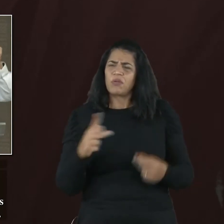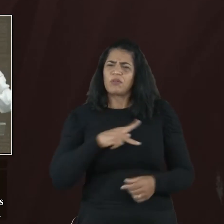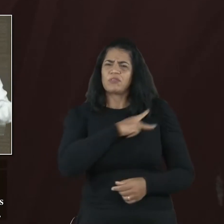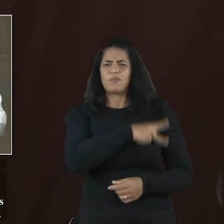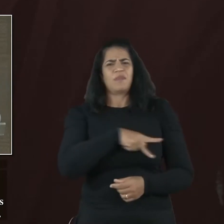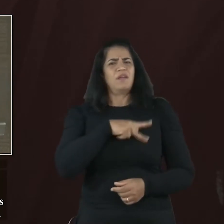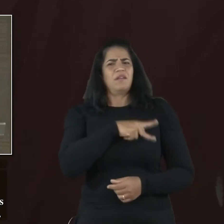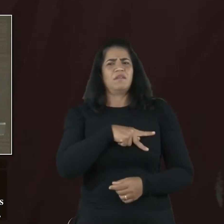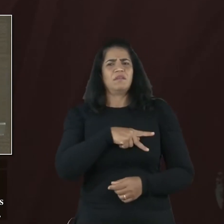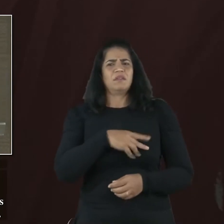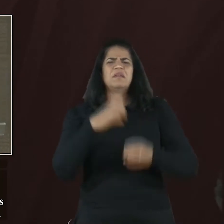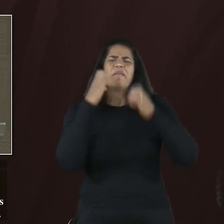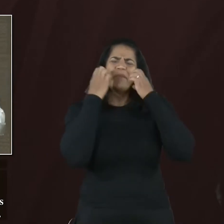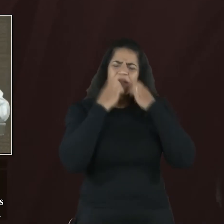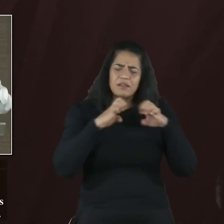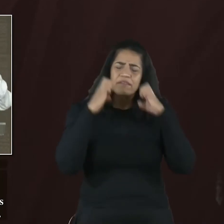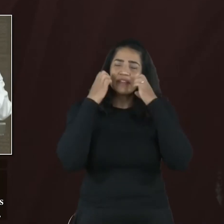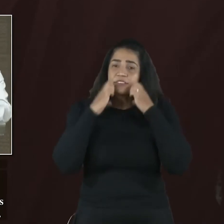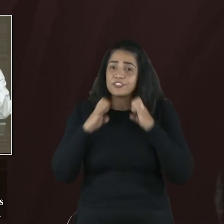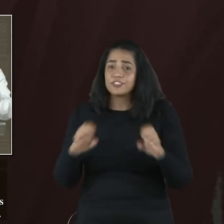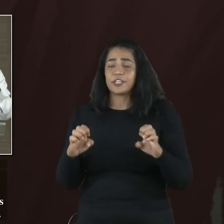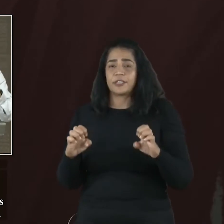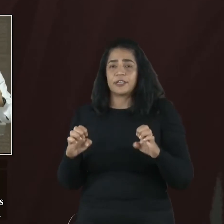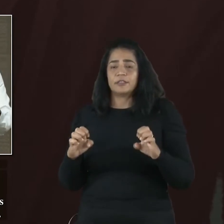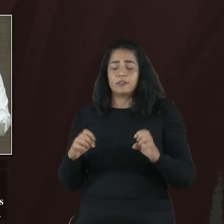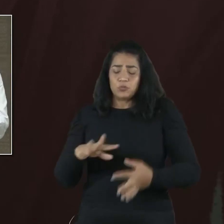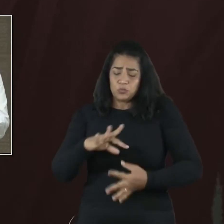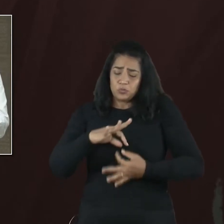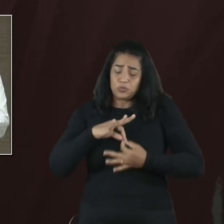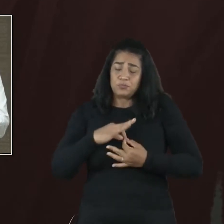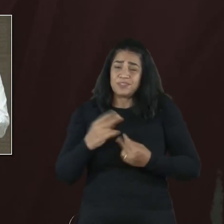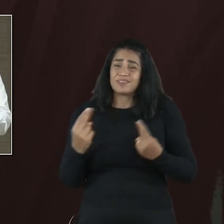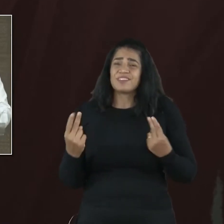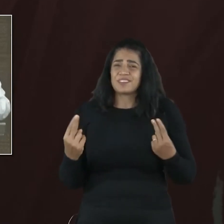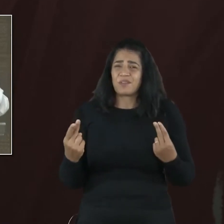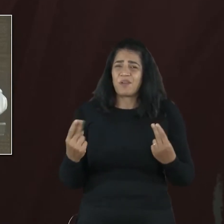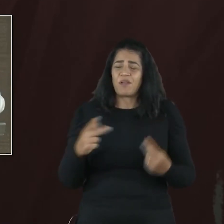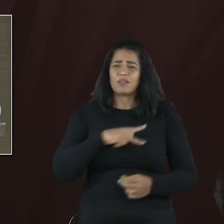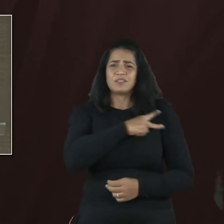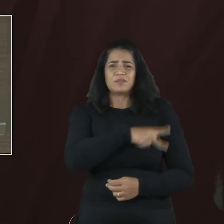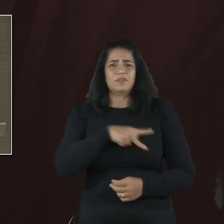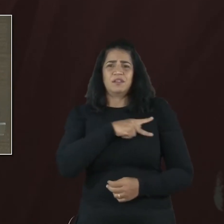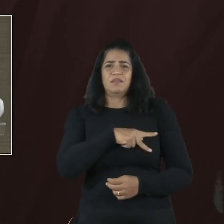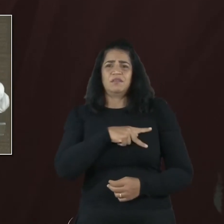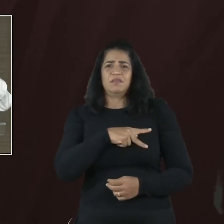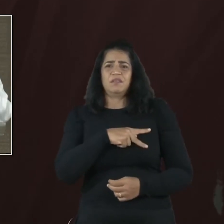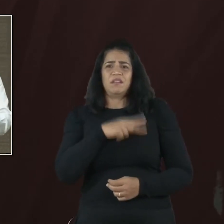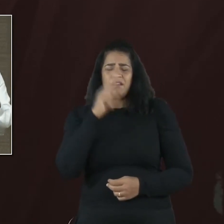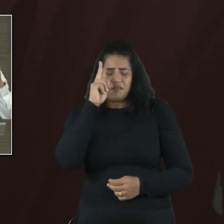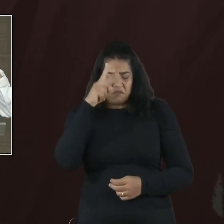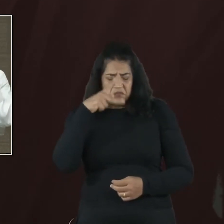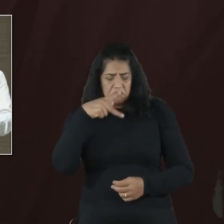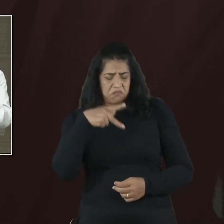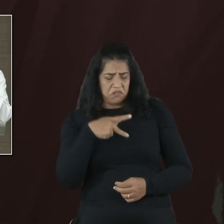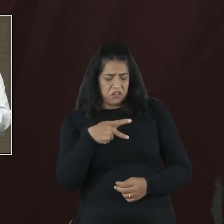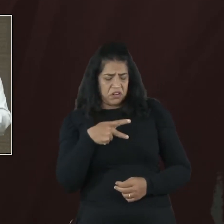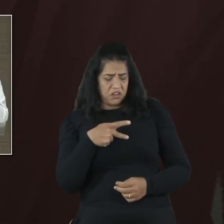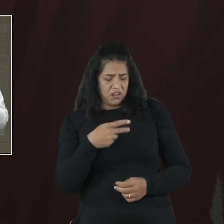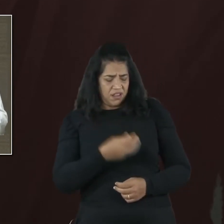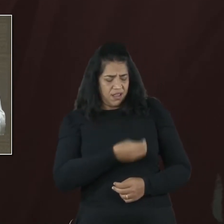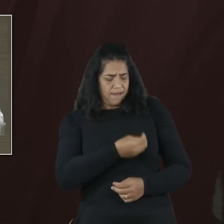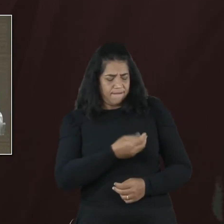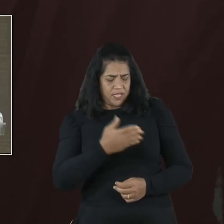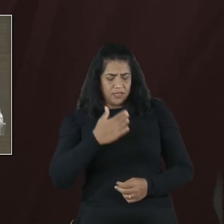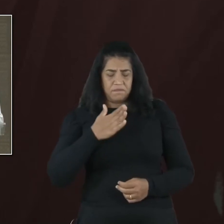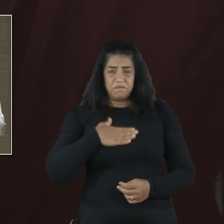Vamos pregar o evangelho com esse espírito de Paulo. Não considerar a nossa vida preciosa para